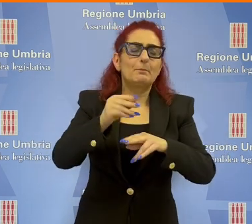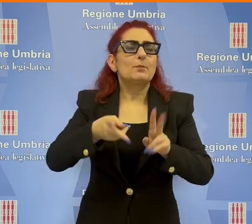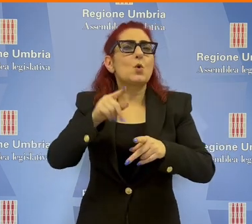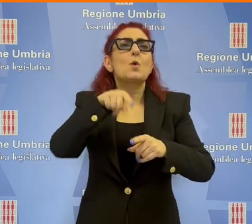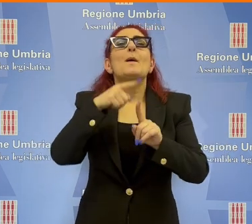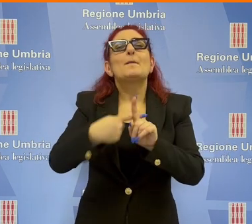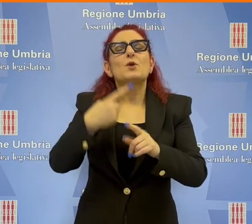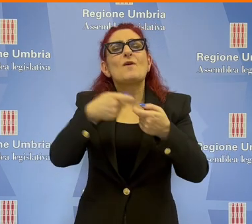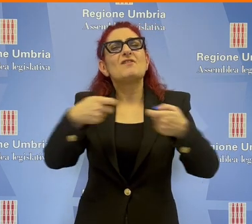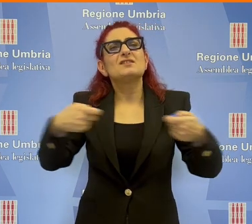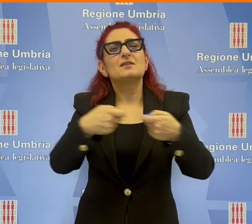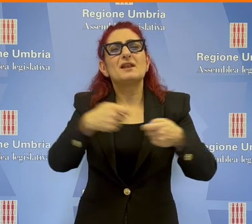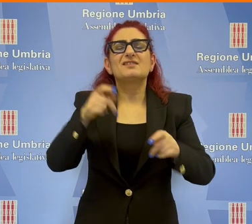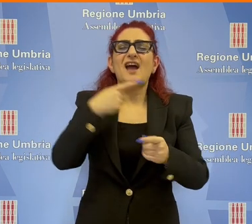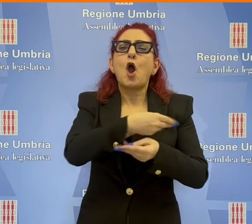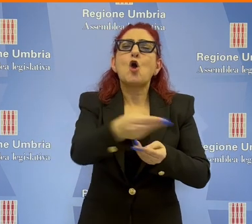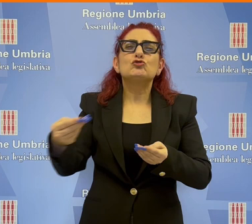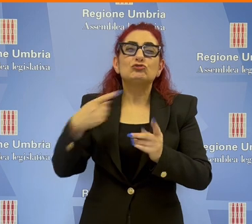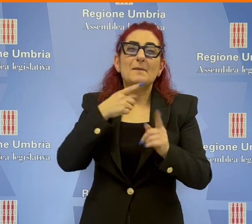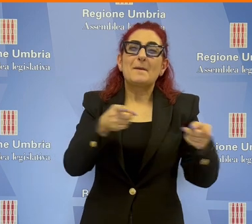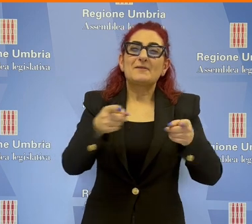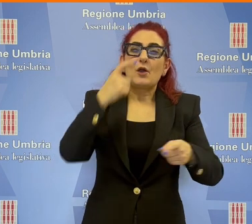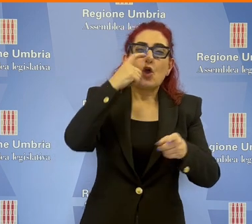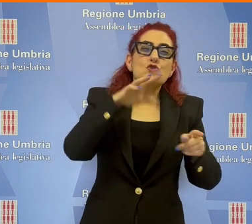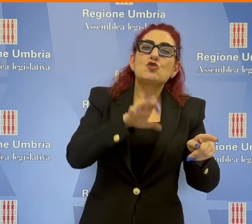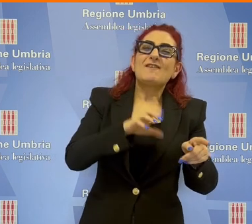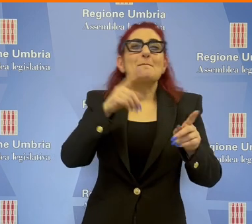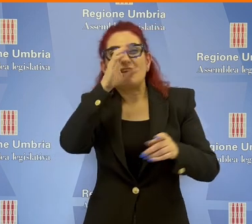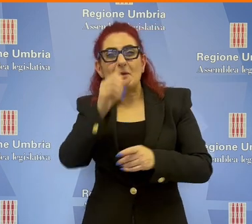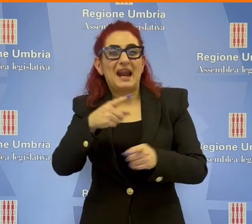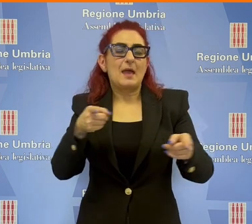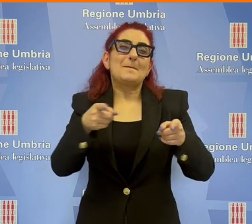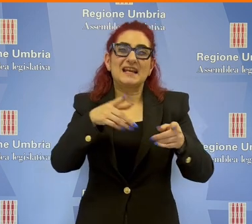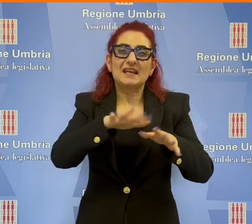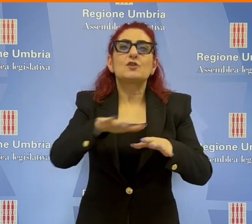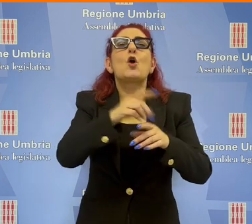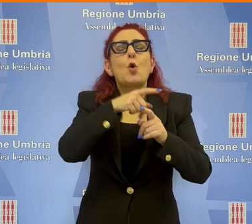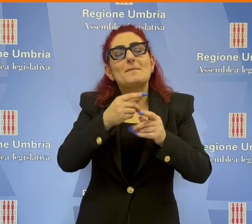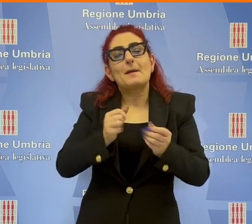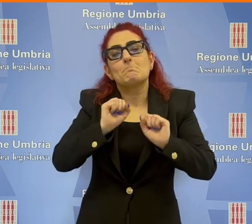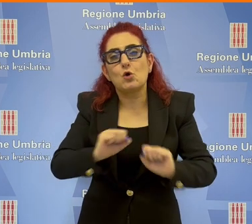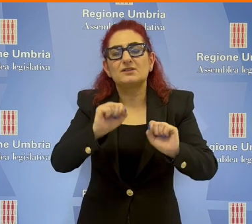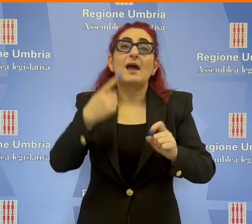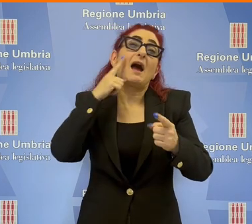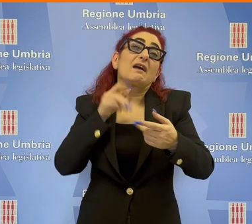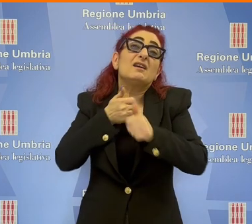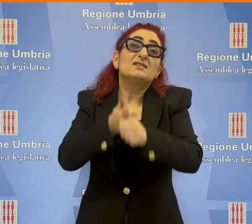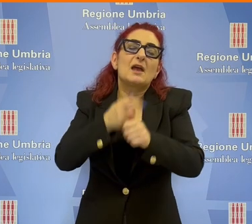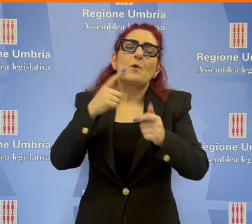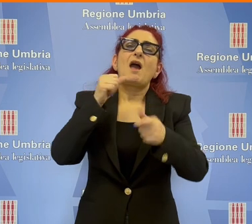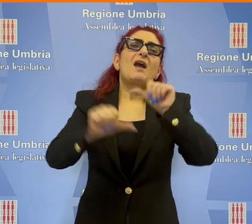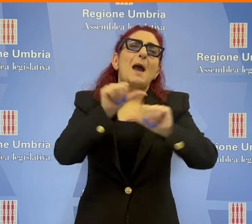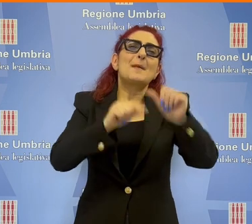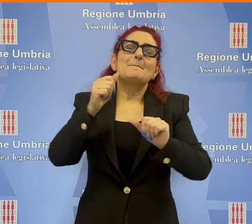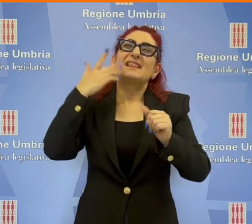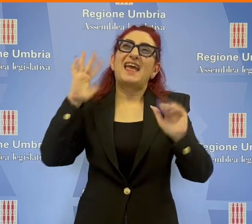concimazione delle zone vulnerabili nel periodo novembre-febbraio, anche in considerazione dei cambiamenti climatici e delle reali